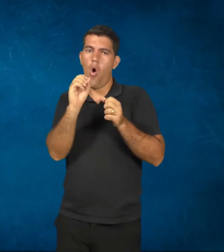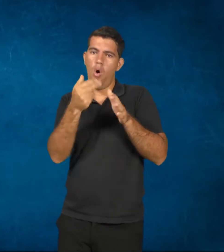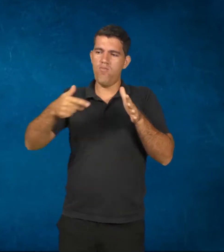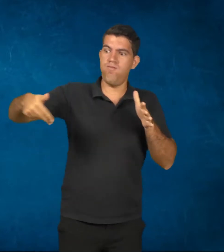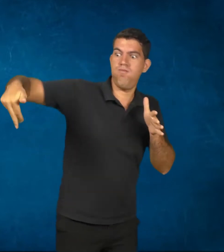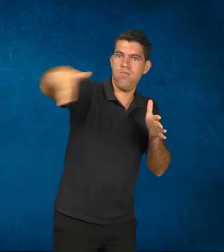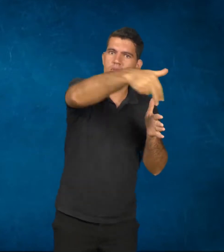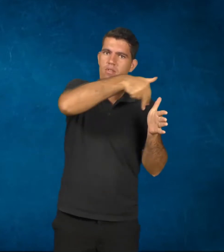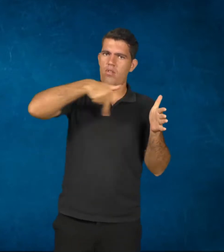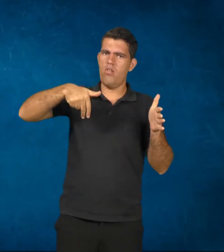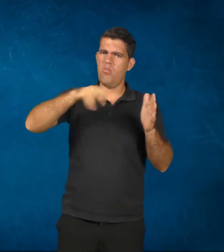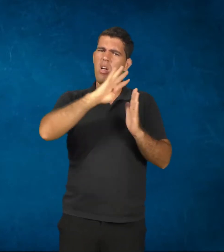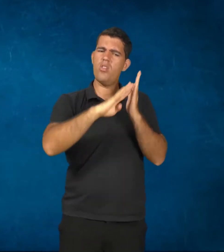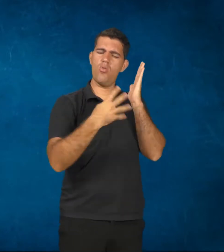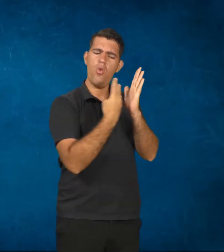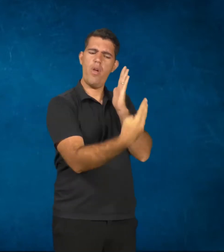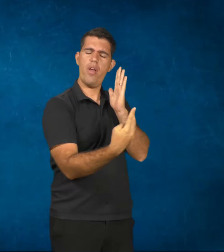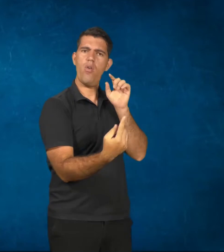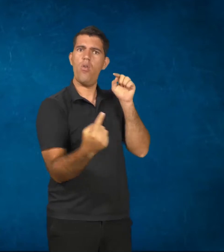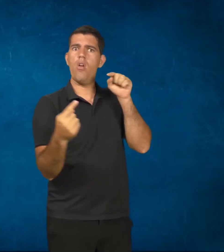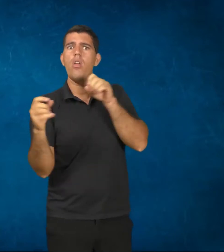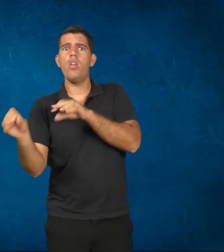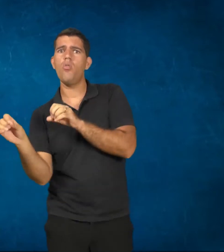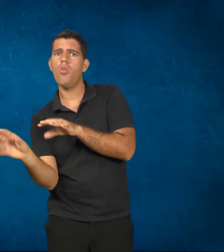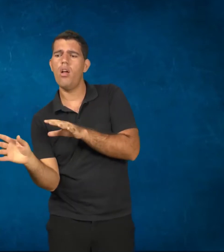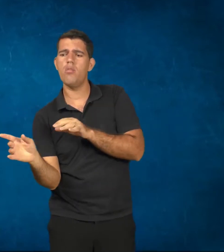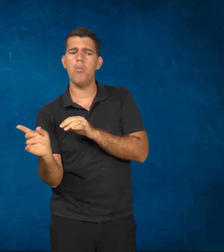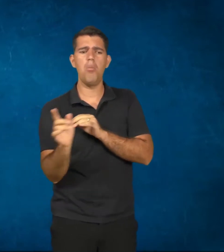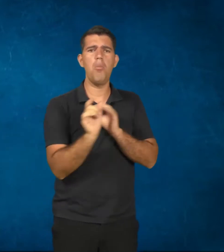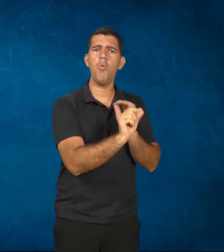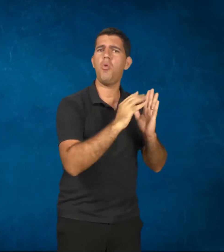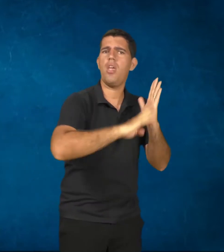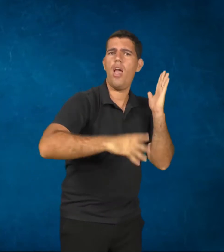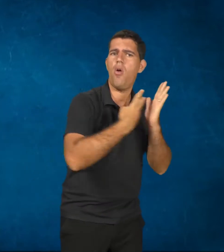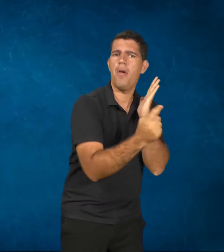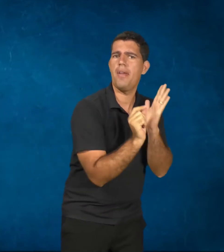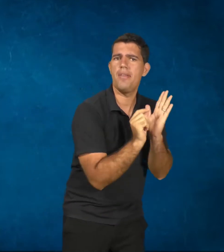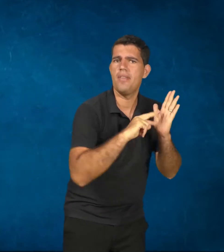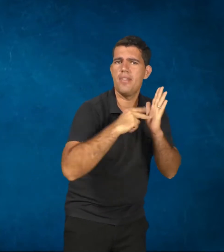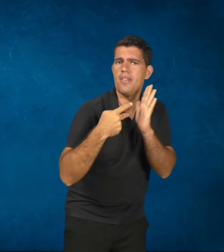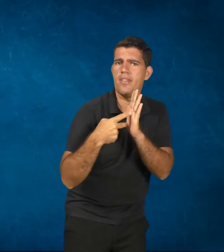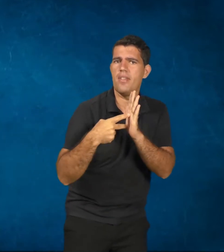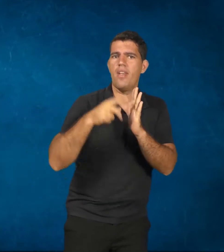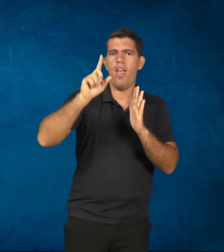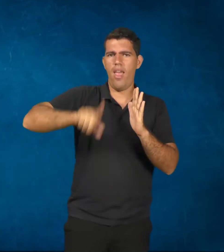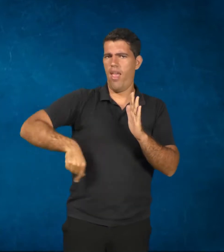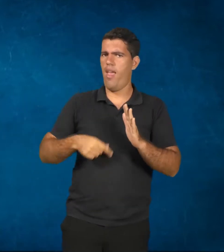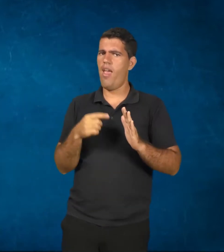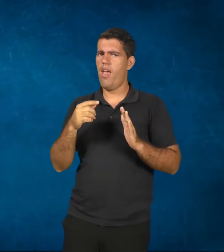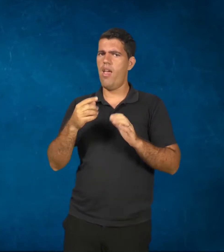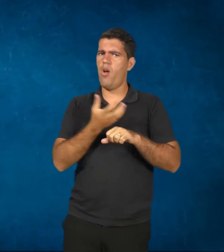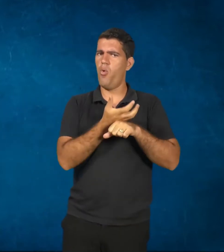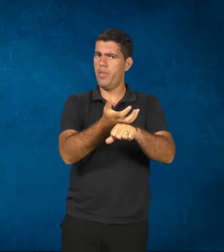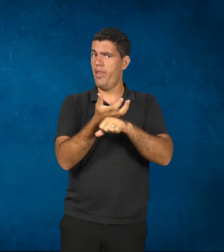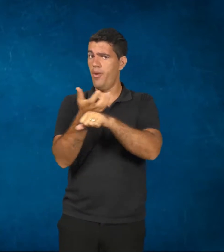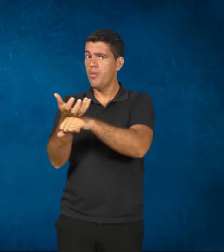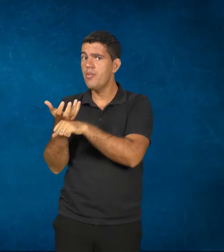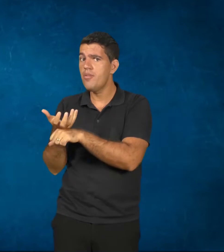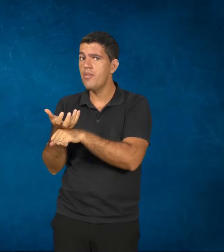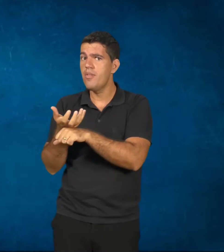quando falamos em currículo e educação? O que significa currículo? Será que significa conteúdos programáticos? Lista